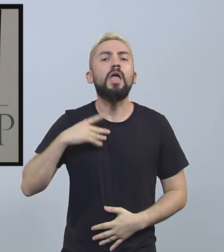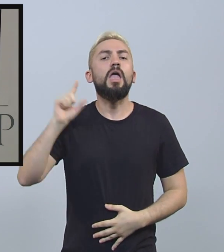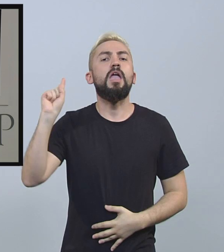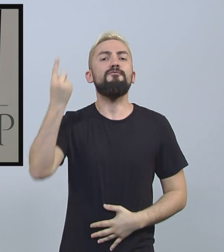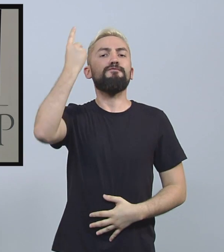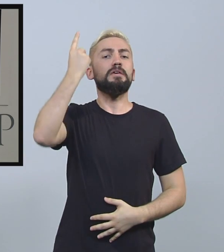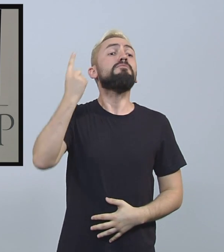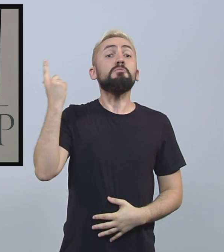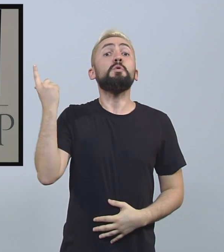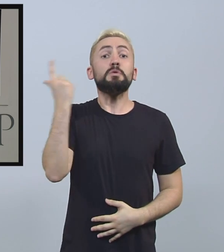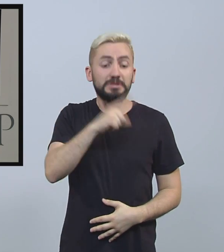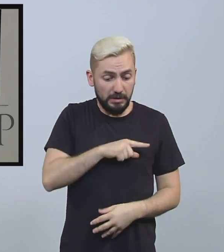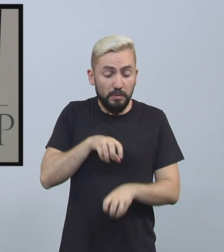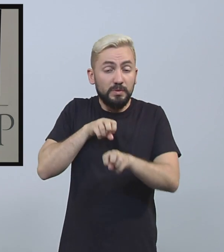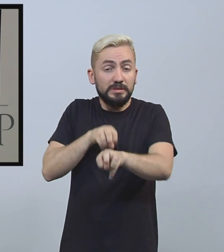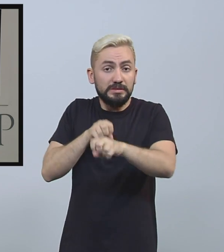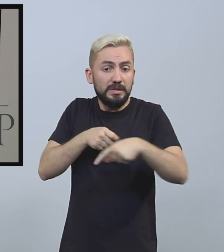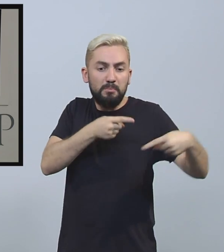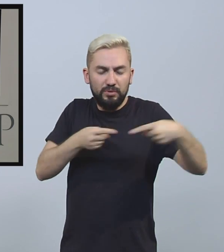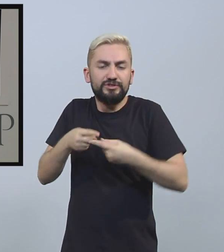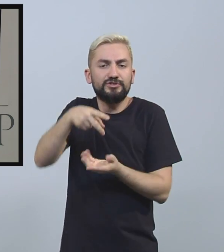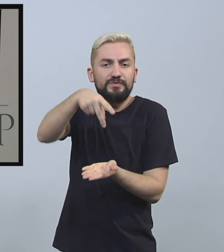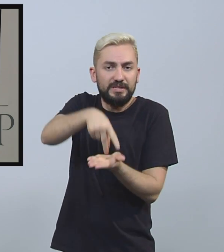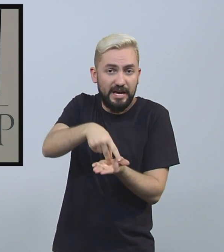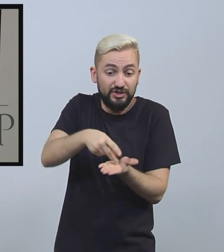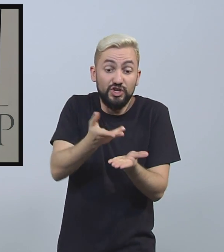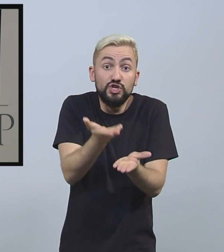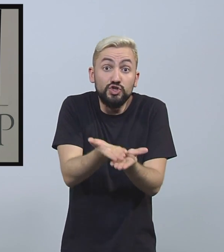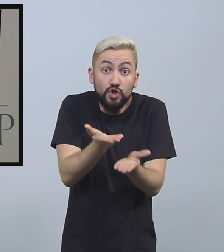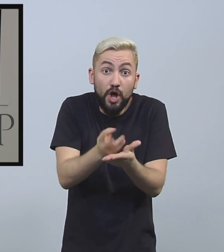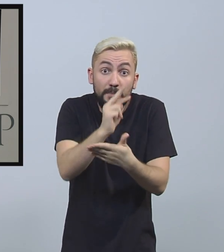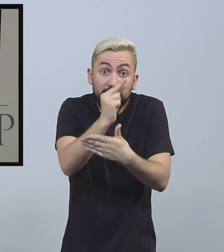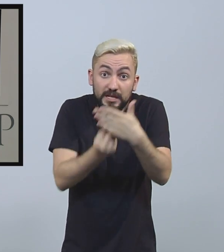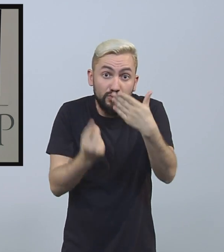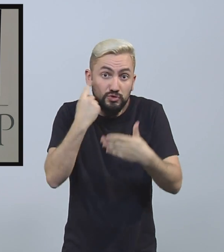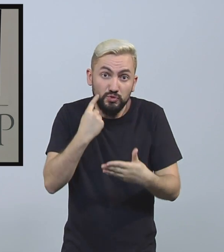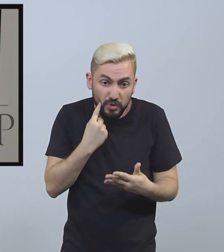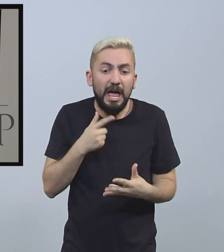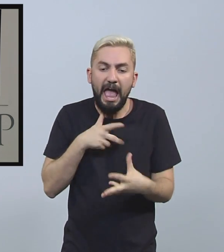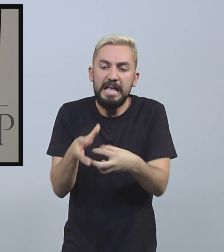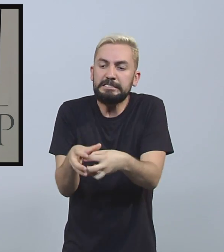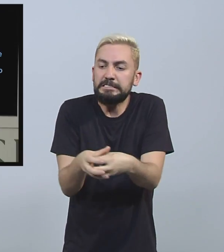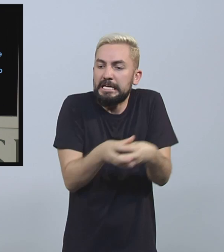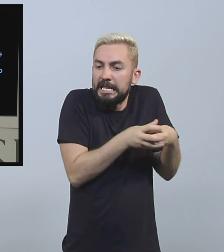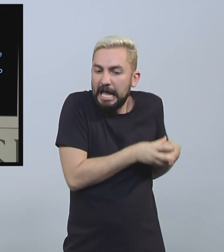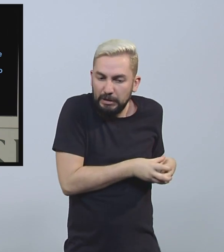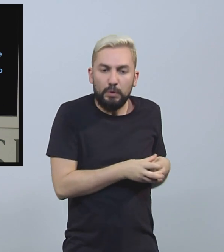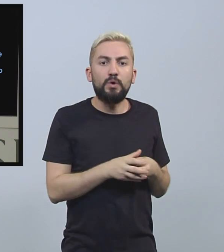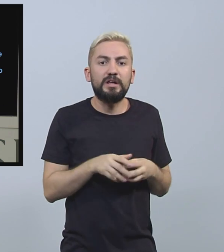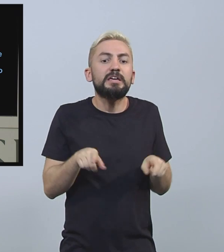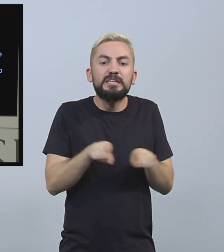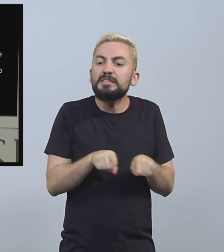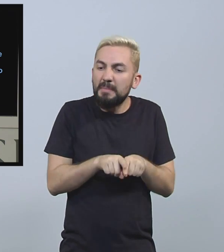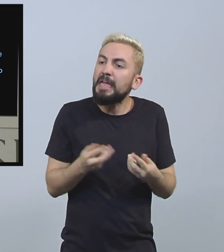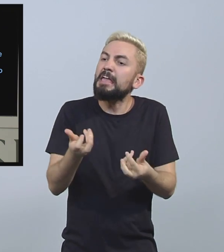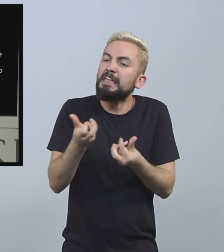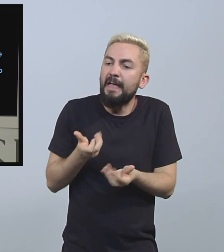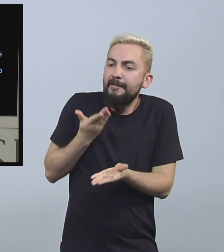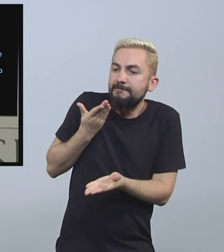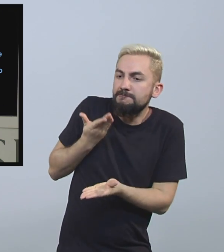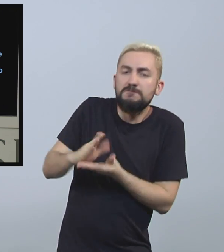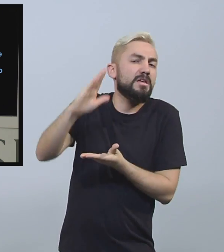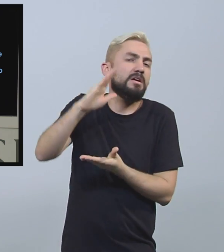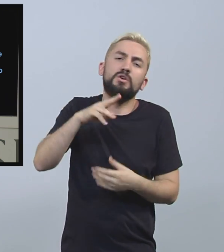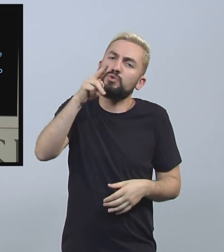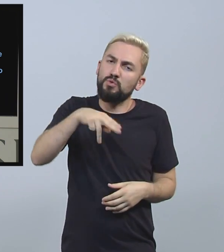da verdade. As escolas bilíngues de surdos não são segregadas, não são segregadoras e nem